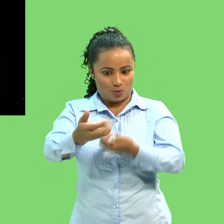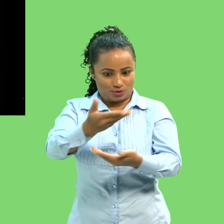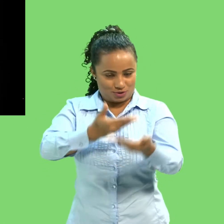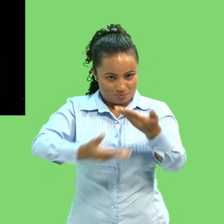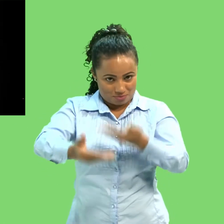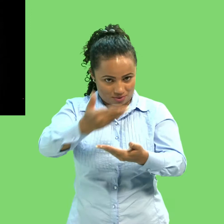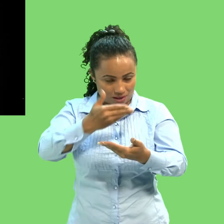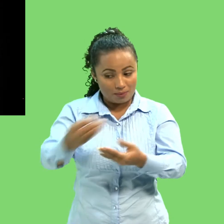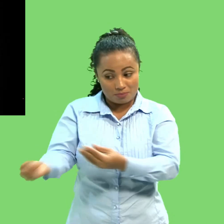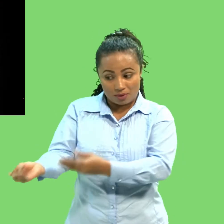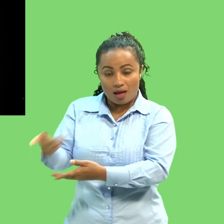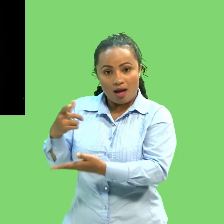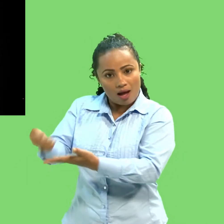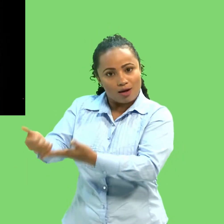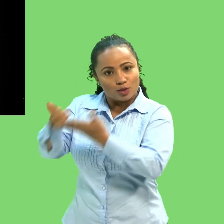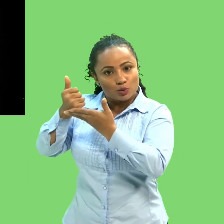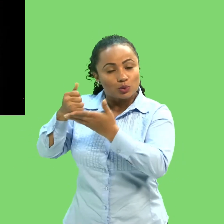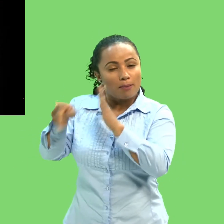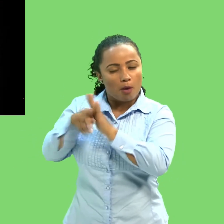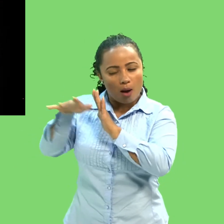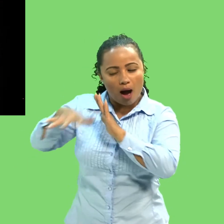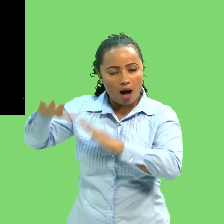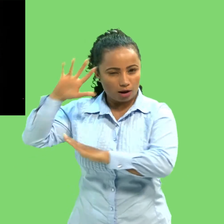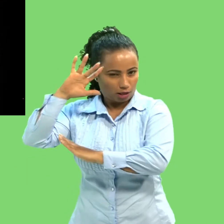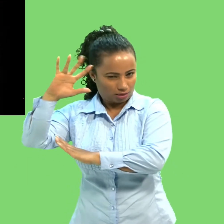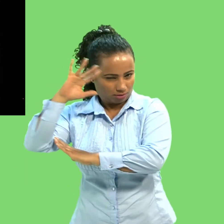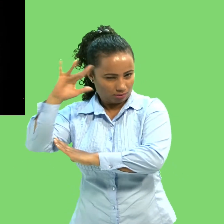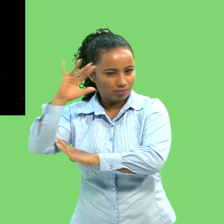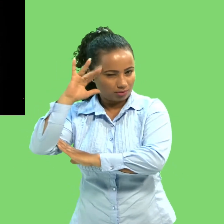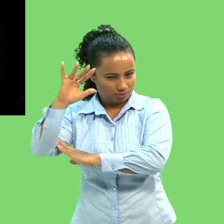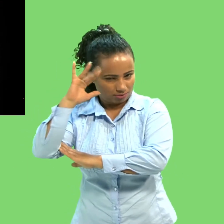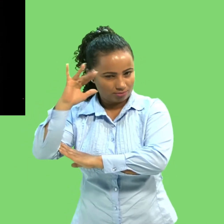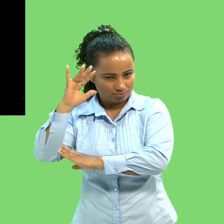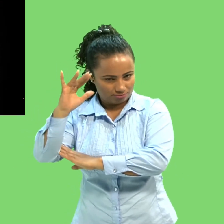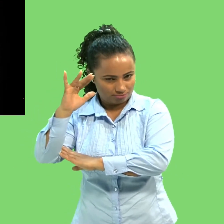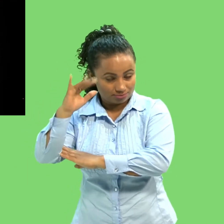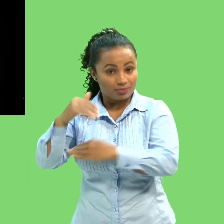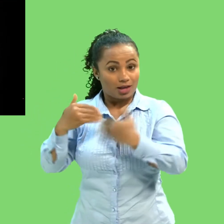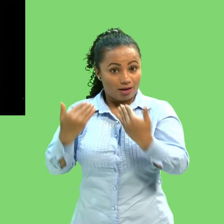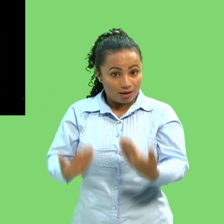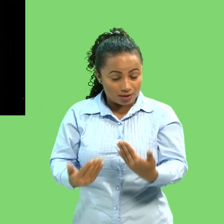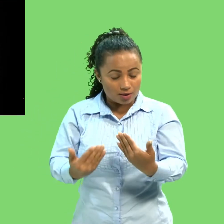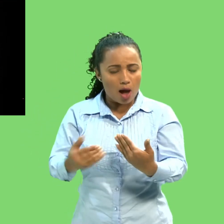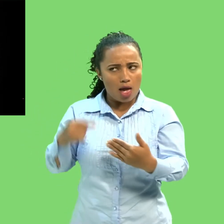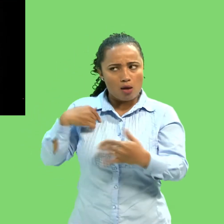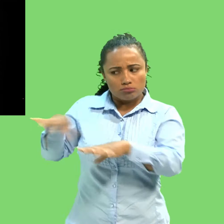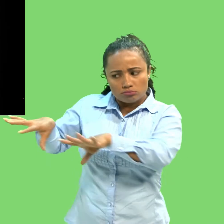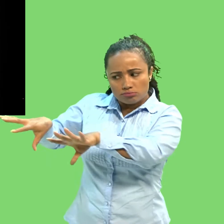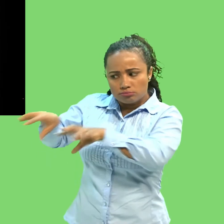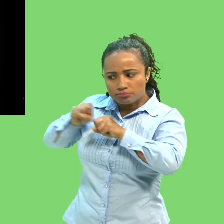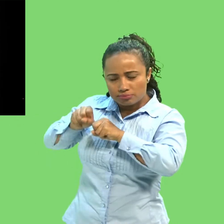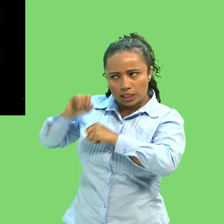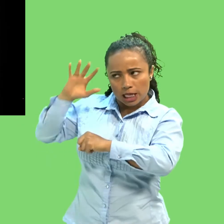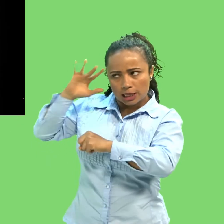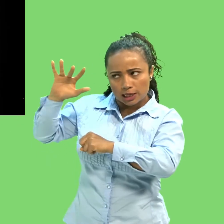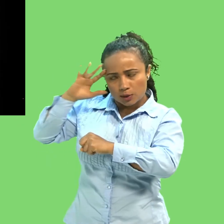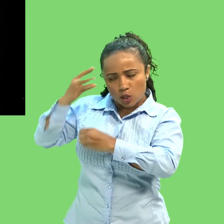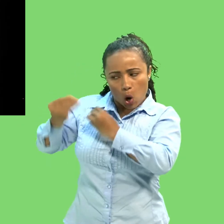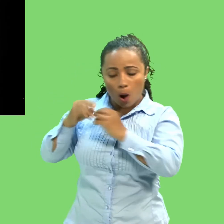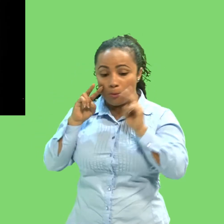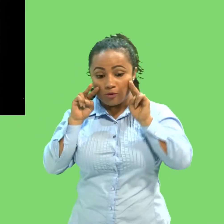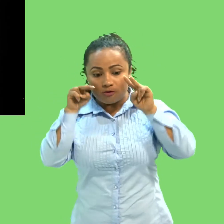teoria, certo? Então ela bebe nessa fonte aqui, ela vai praticar essa teoria no ambiente da sala de